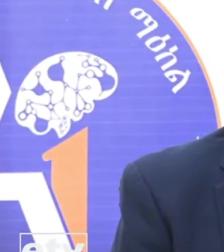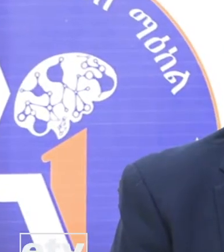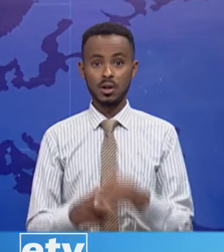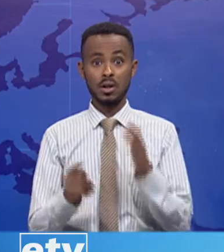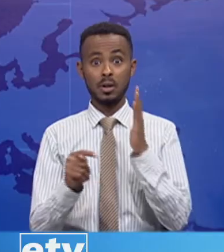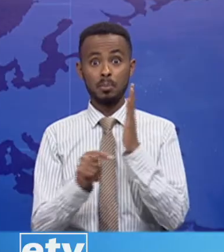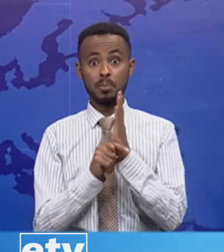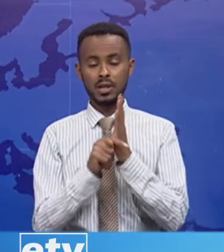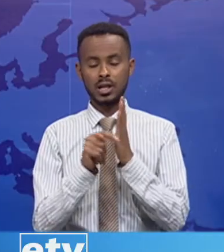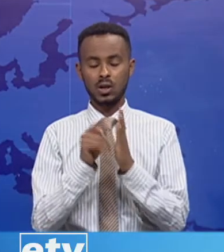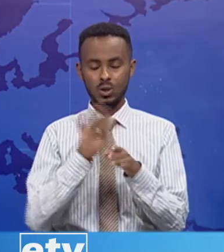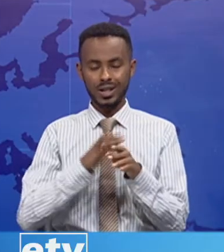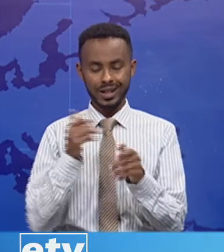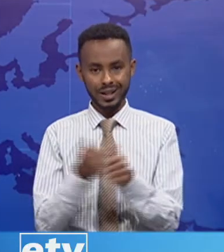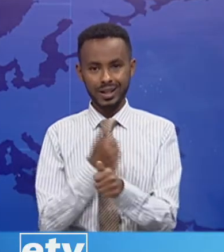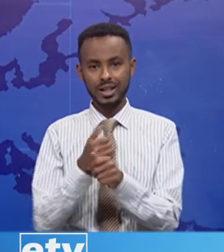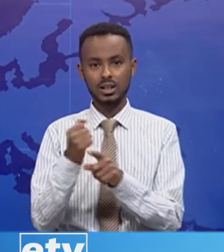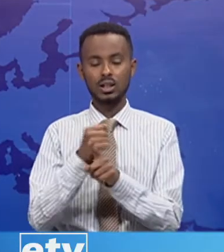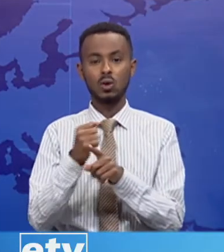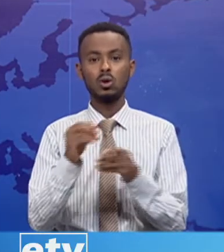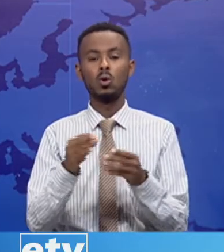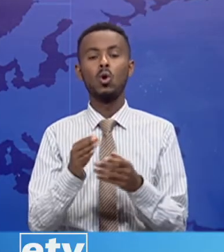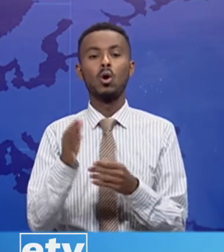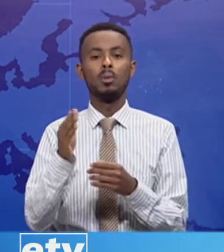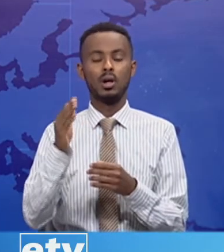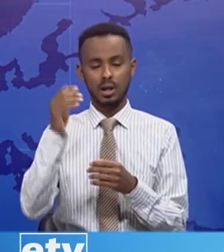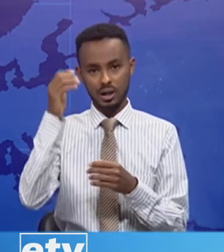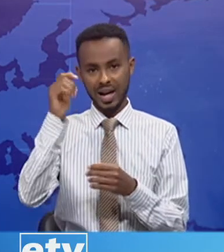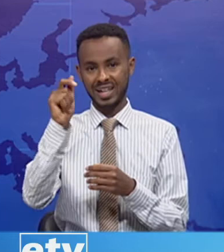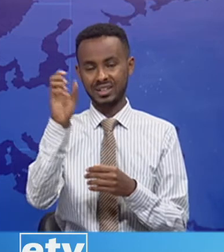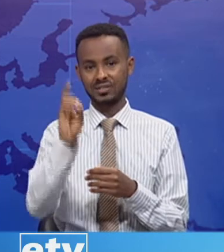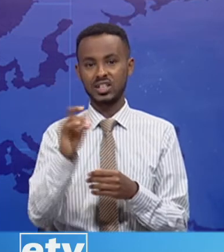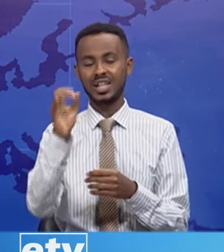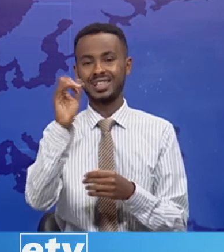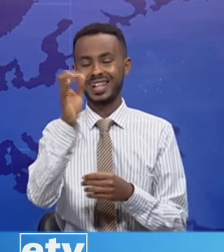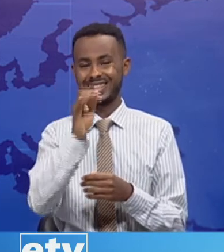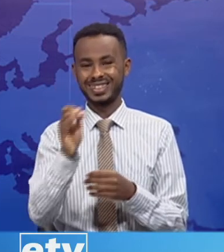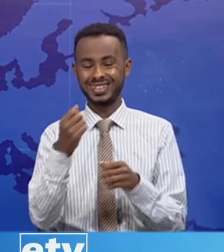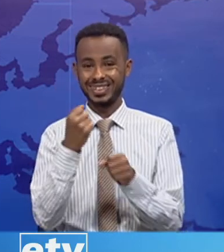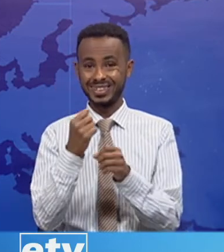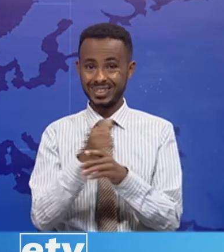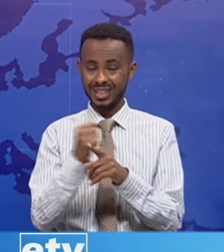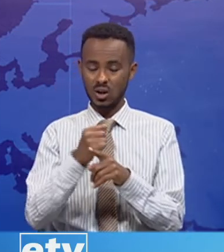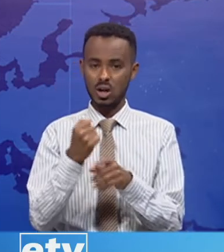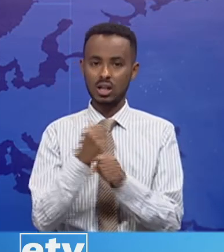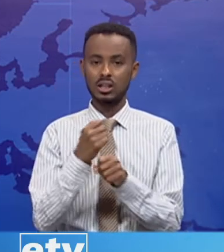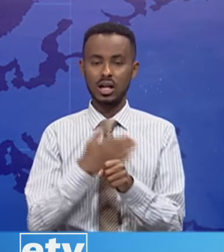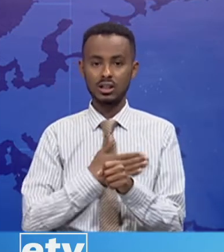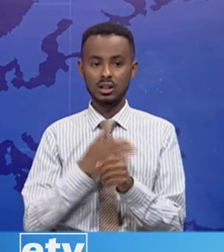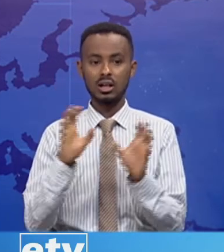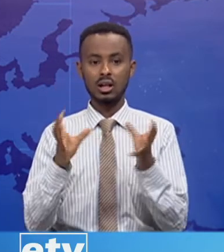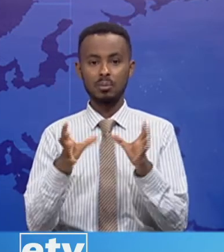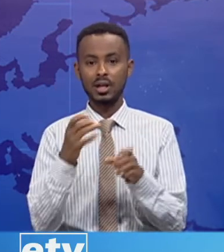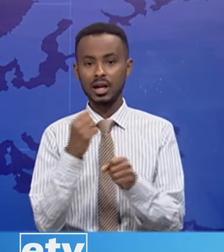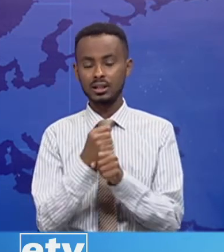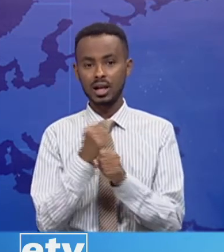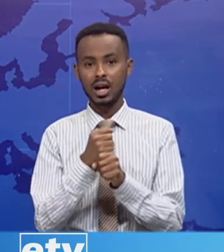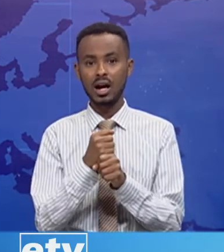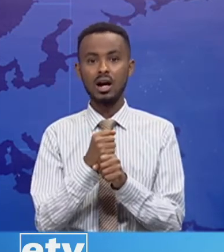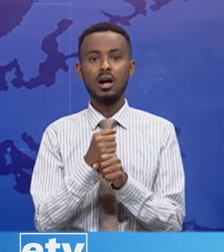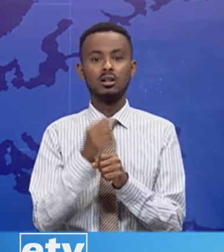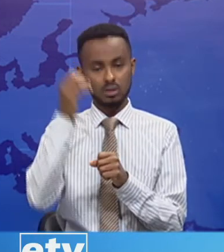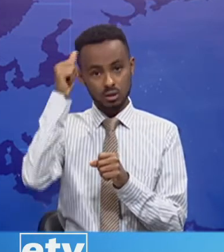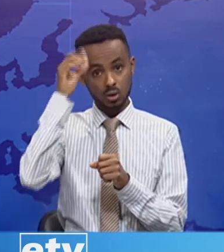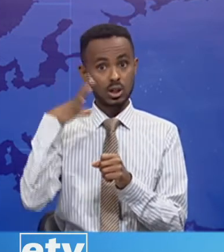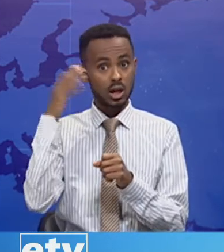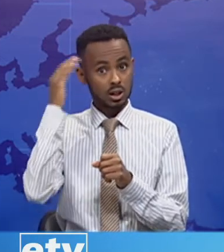በቴክኖሎጂ ላይ ተከታታይ ስልጠናዎች አሉ። በአርቲፊሻል ኢንተለጀንስ በኩል ስልጠናው ለስራችን ለሚዲያ ስራ፣ ለአርቲፊሻል